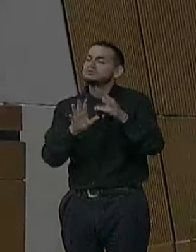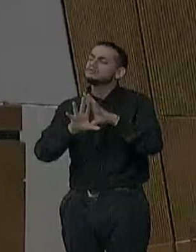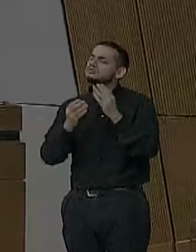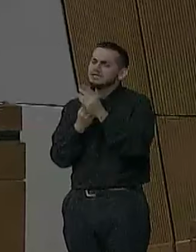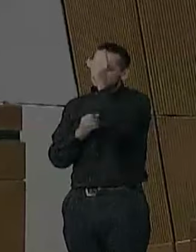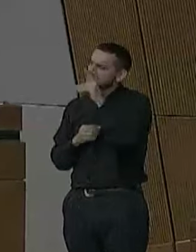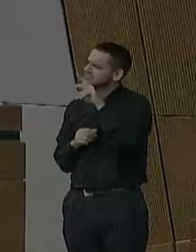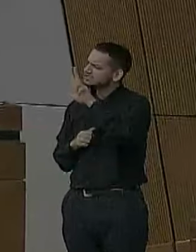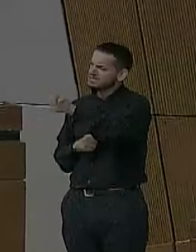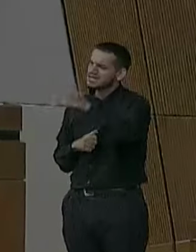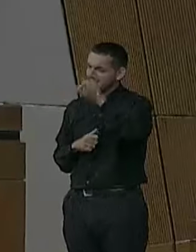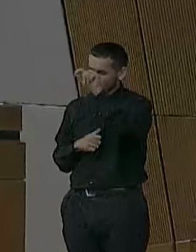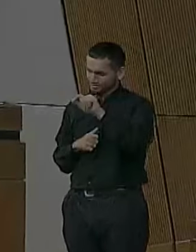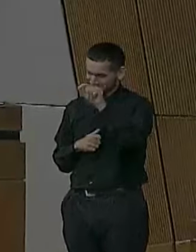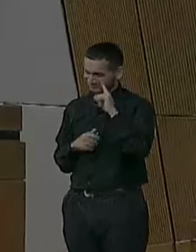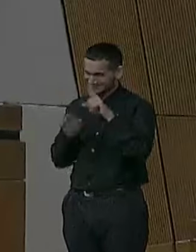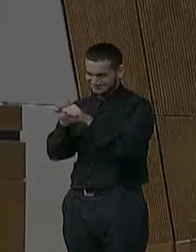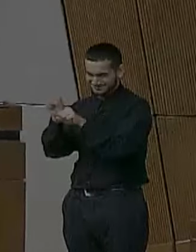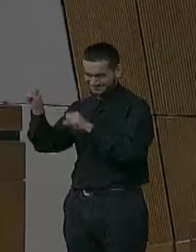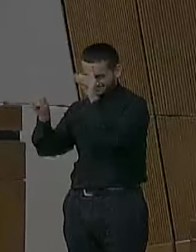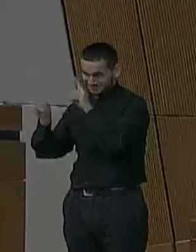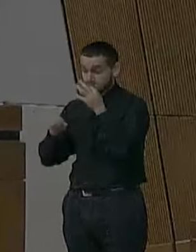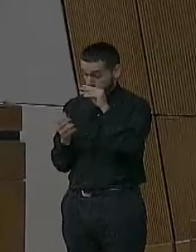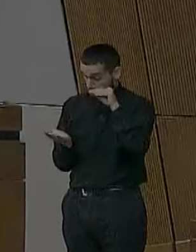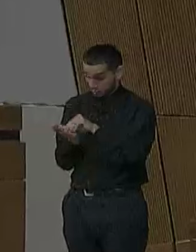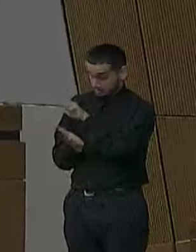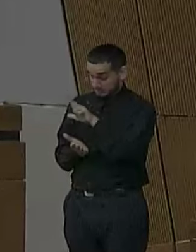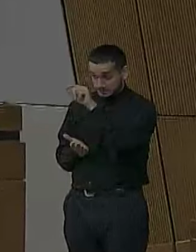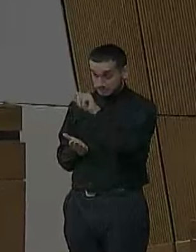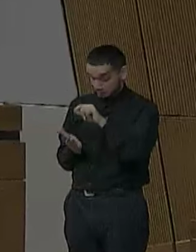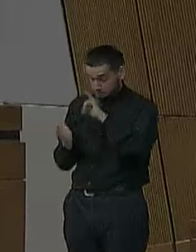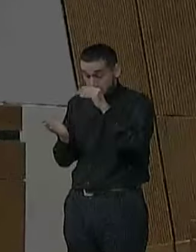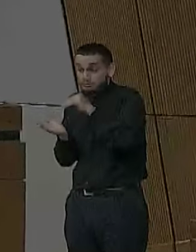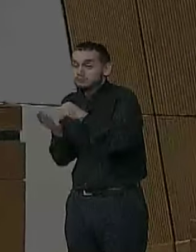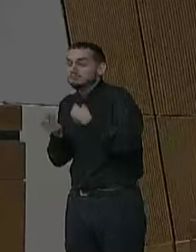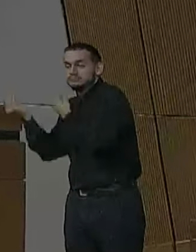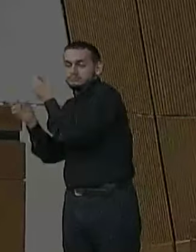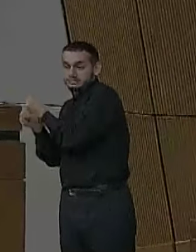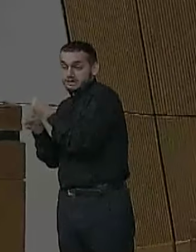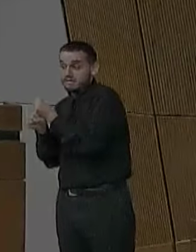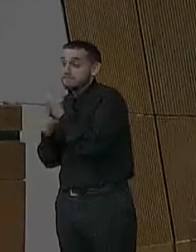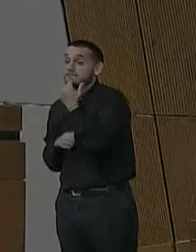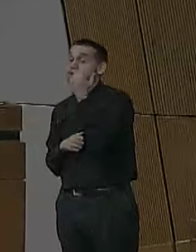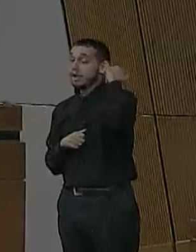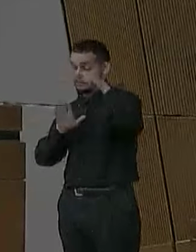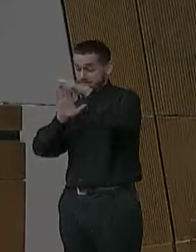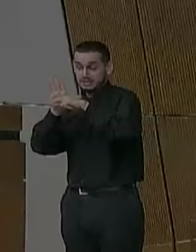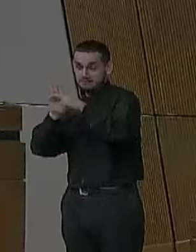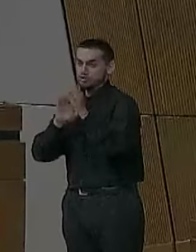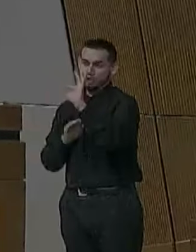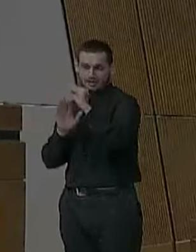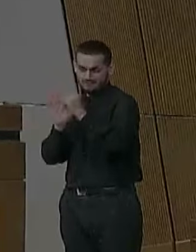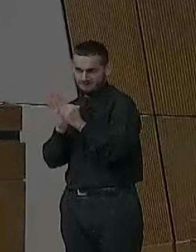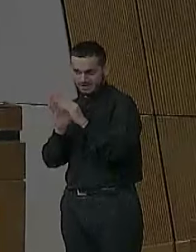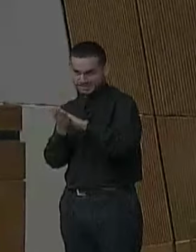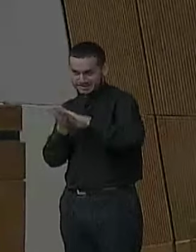33%, básicamente. Todo esto no fue debidamente reglamentado en su momento y esto generó dificultad en su aplicación, en la aplicación